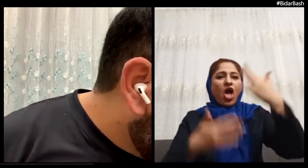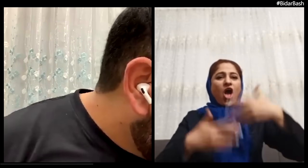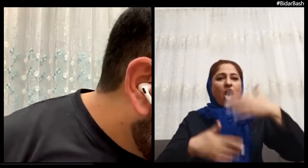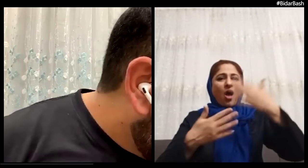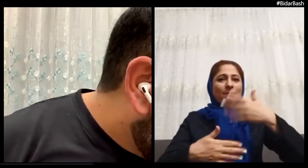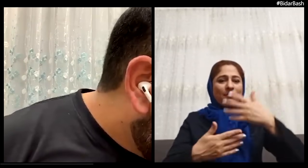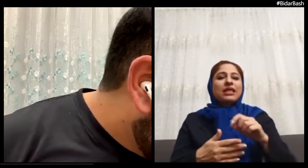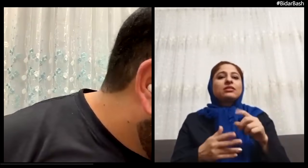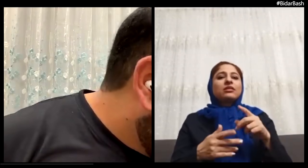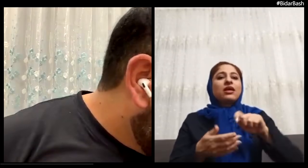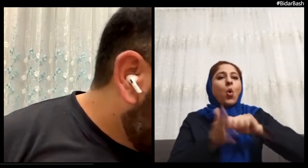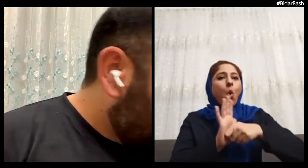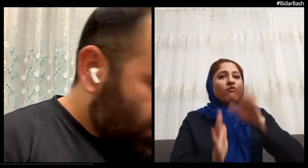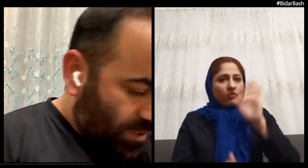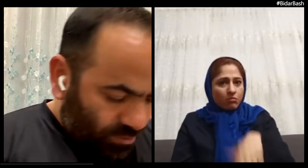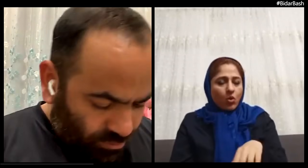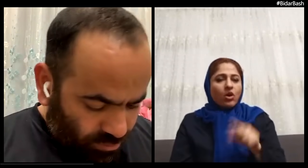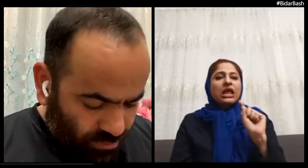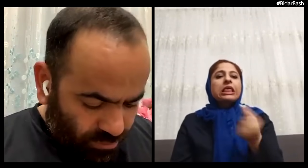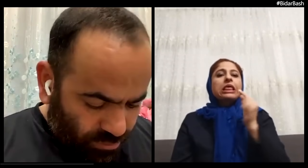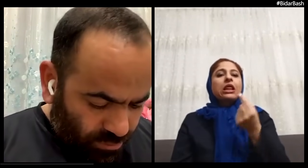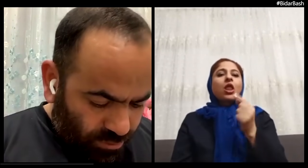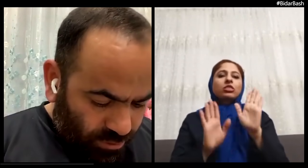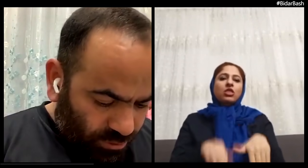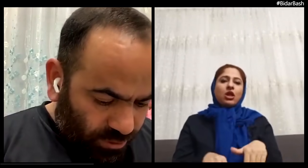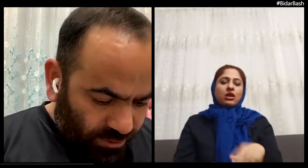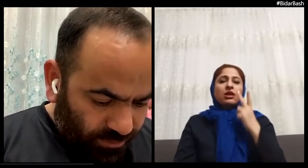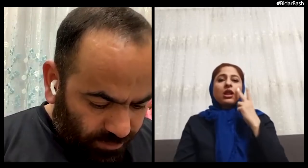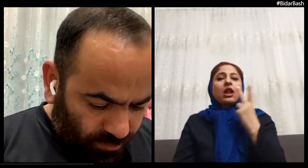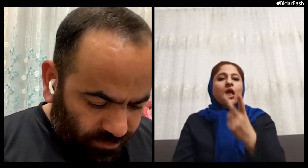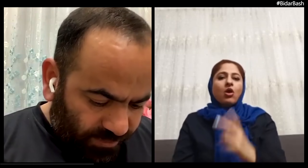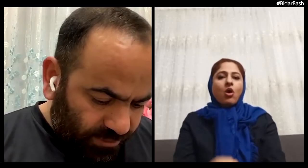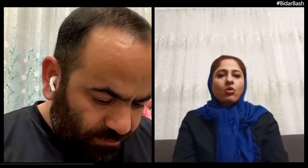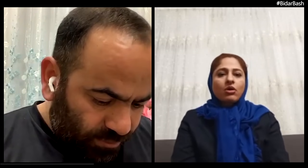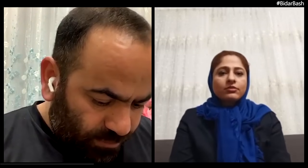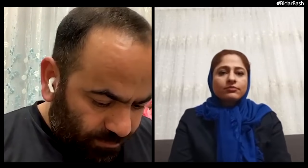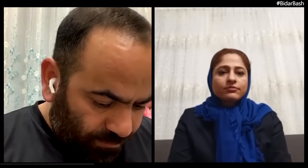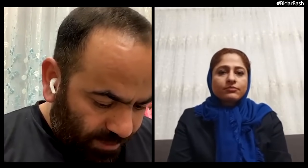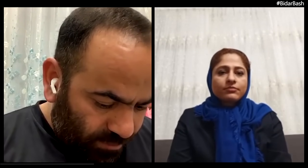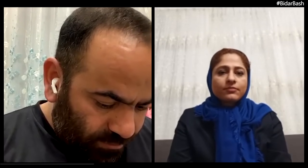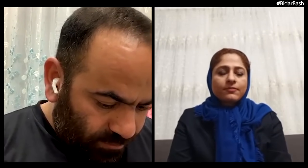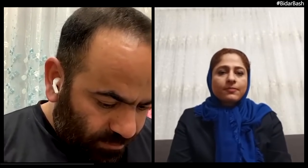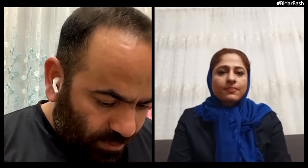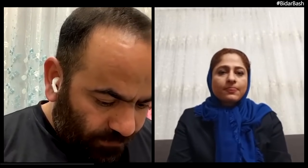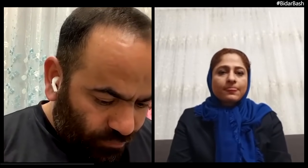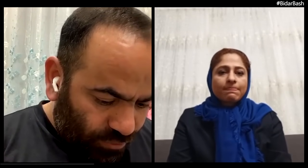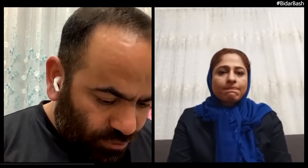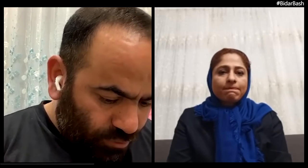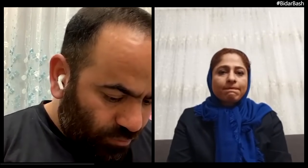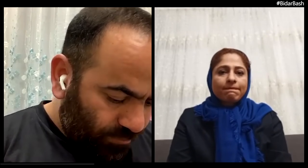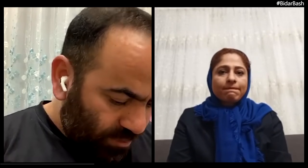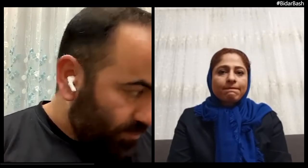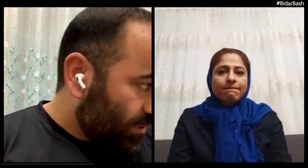اشکال اینجوری داره دیگه. آخ این قطع شد. اشکالش هم اینه که ما متوجه نمیشیم که الان لایو